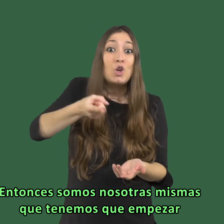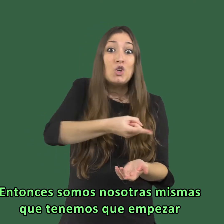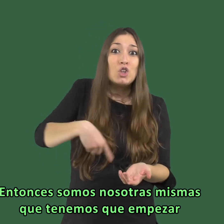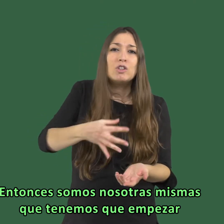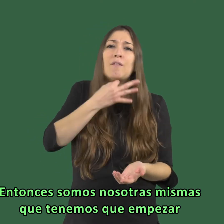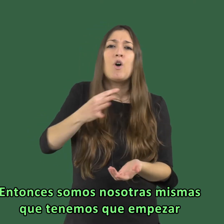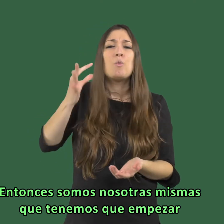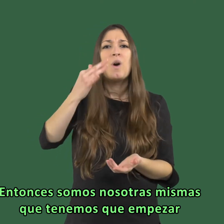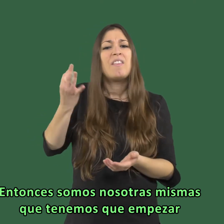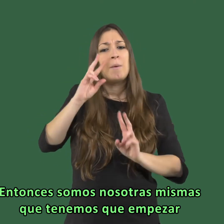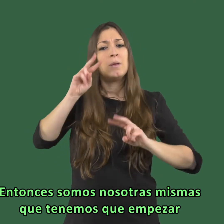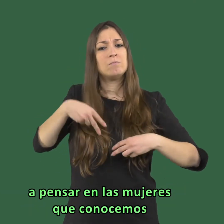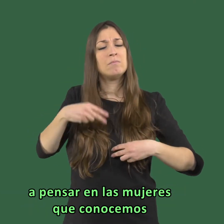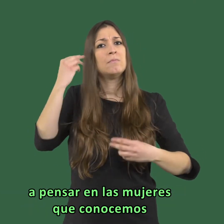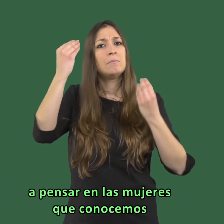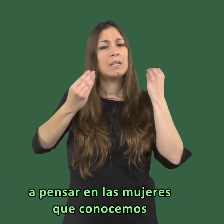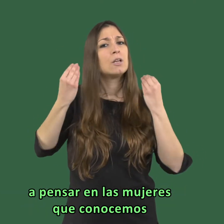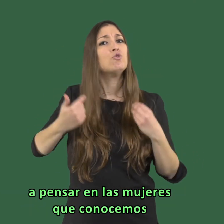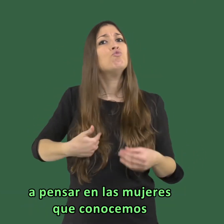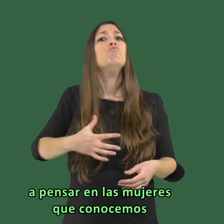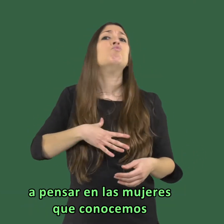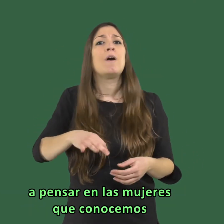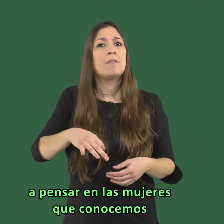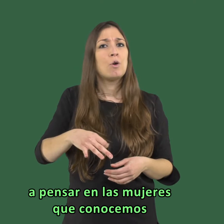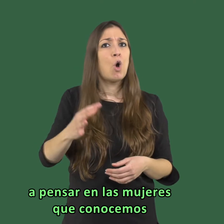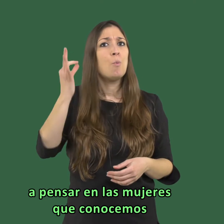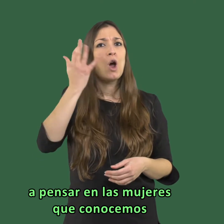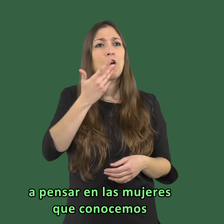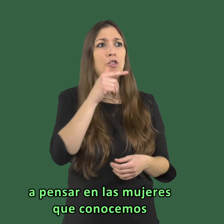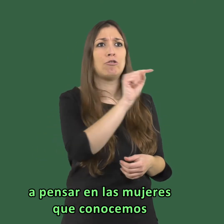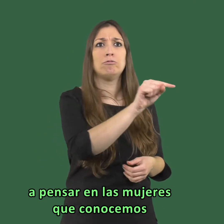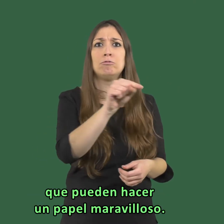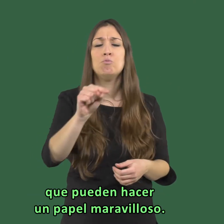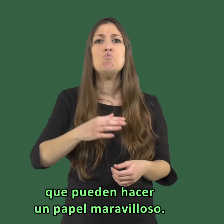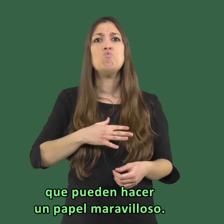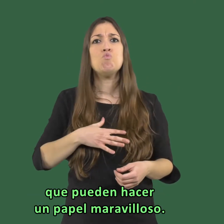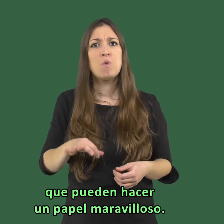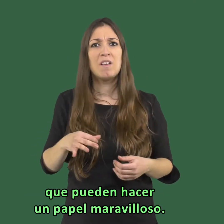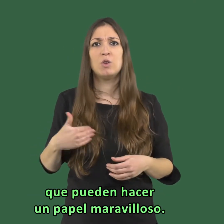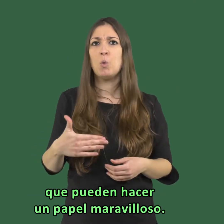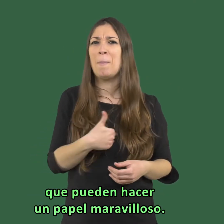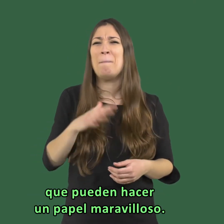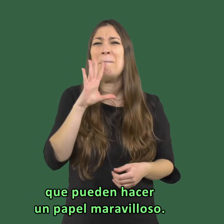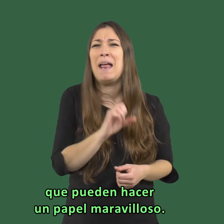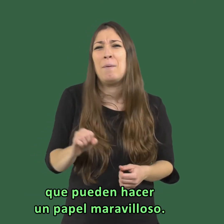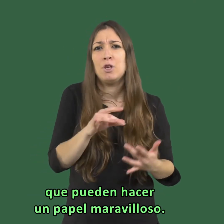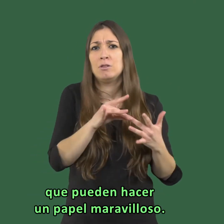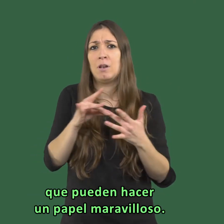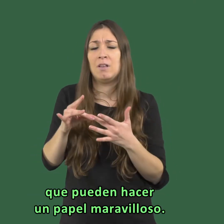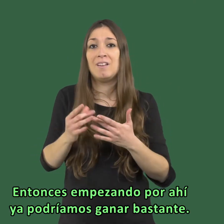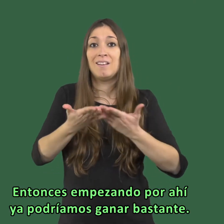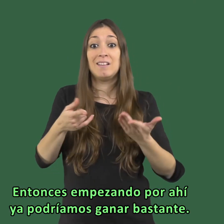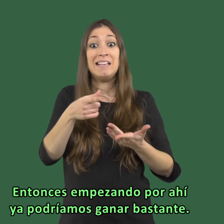somos nosotras mismas las que tenemos que empezar a pensar en las mujeres que conocemos que pueden hacer un papel